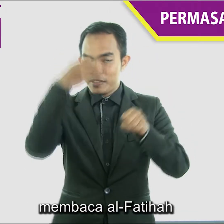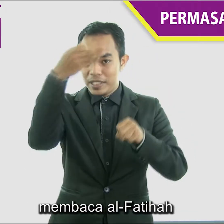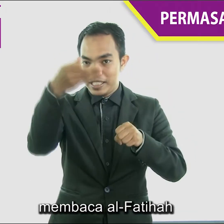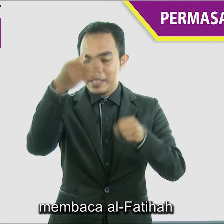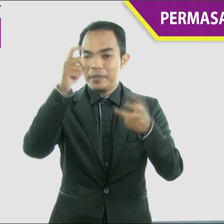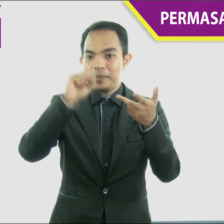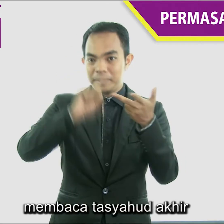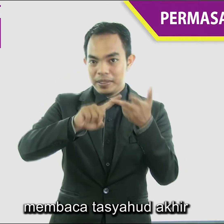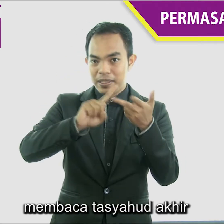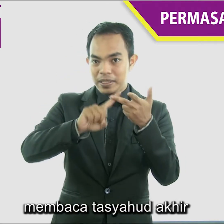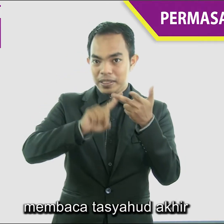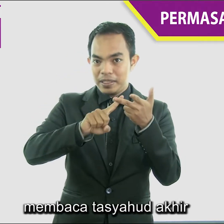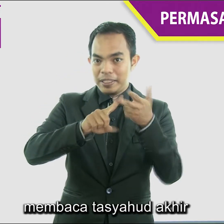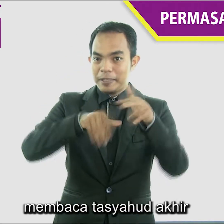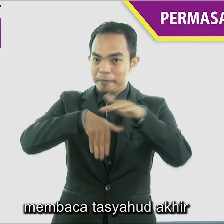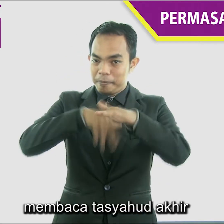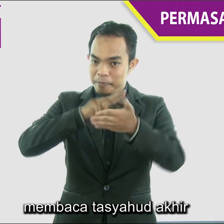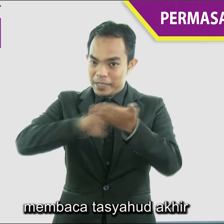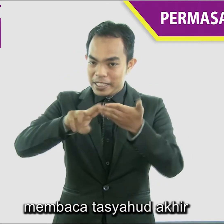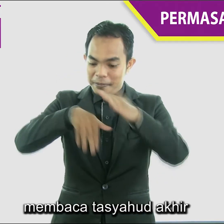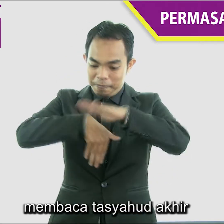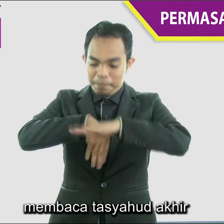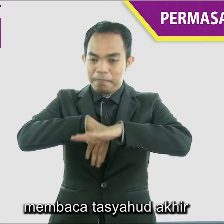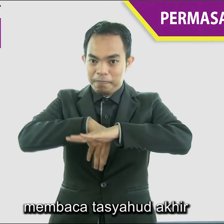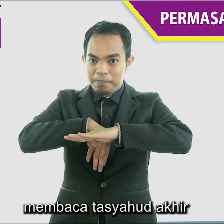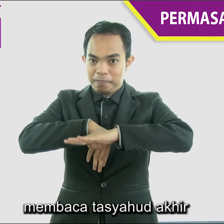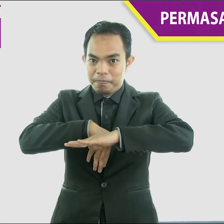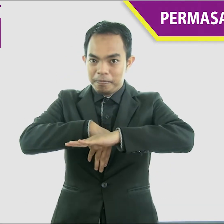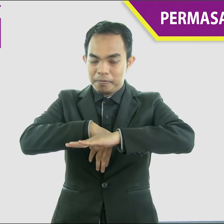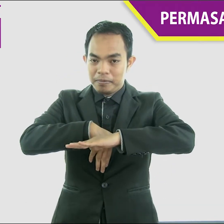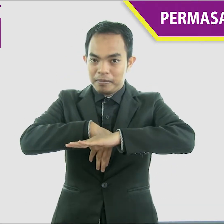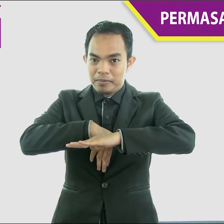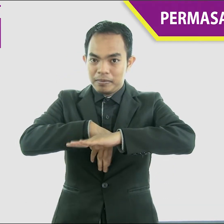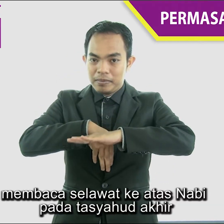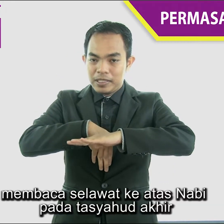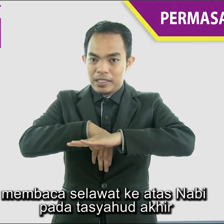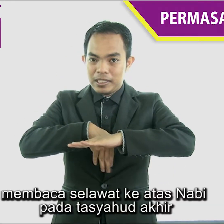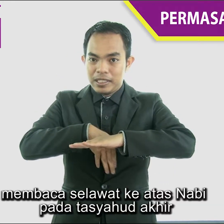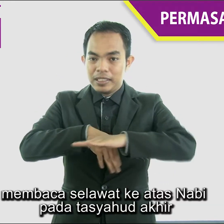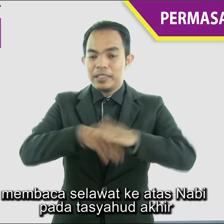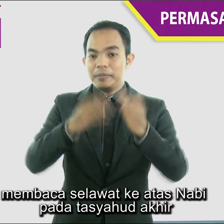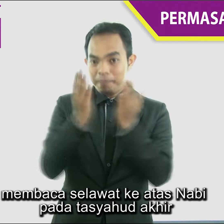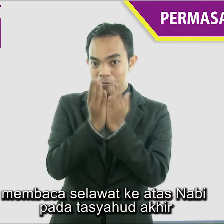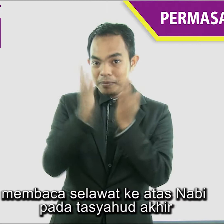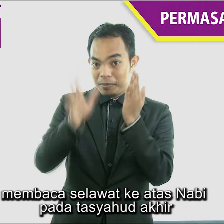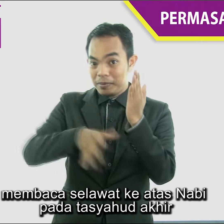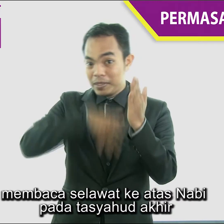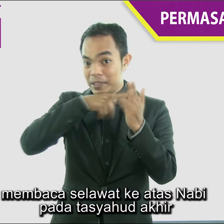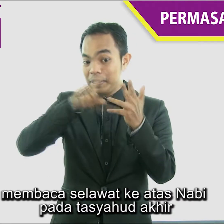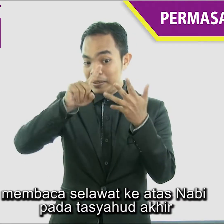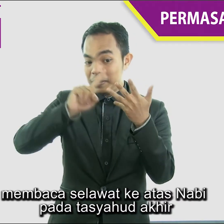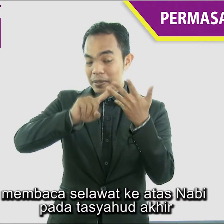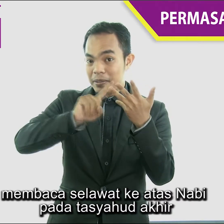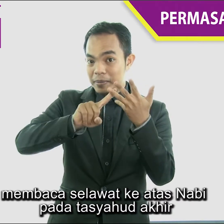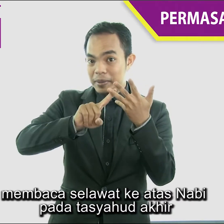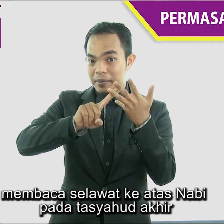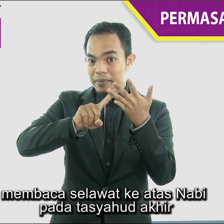al-Fatihah, membaca tasyahud akhir, membaca selawat ke atas Nabi Muhammad sallallahu